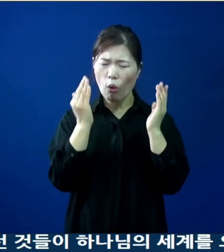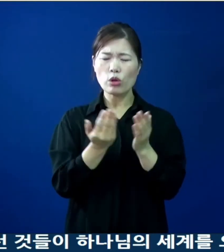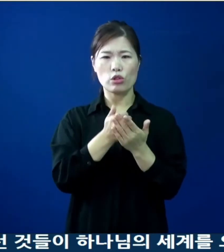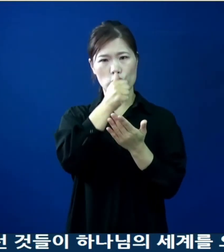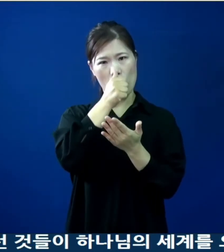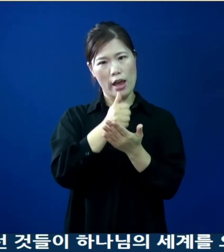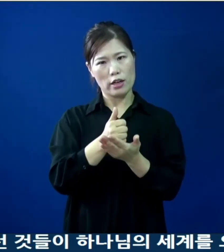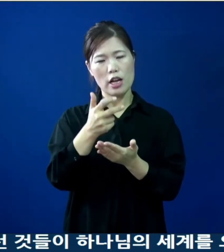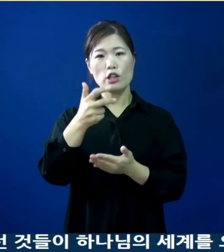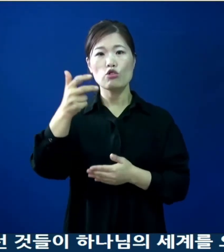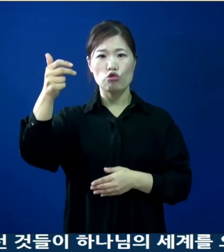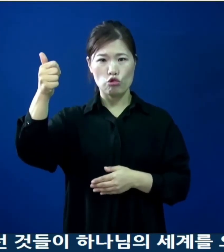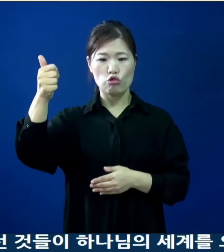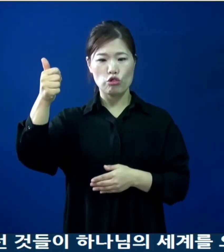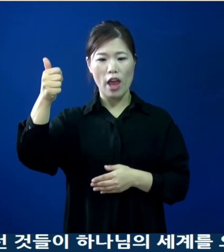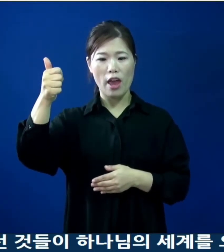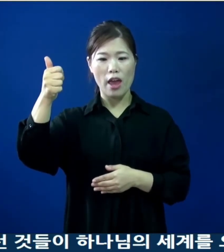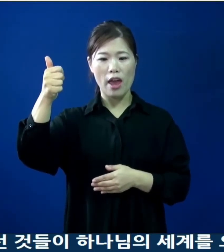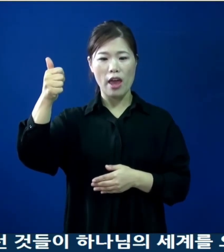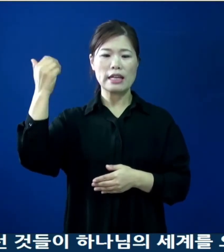죄를 주의.